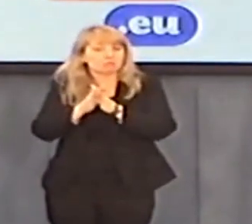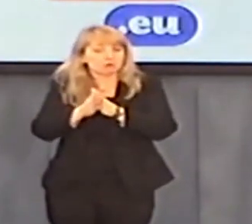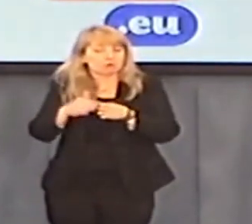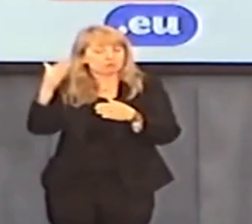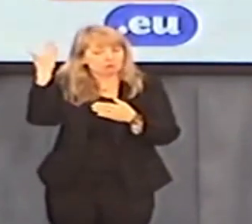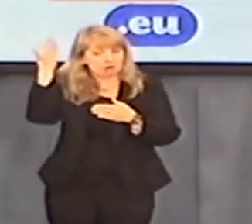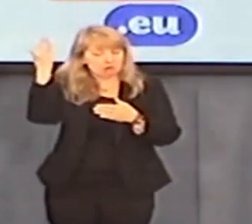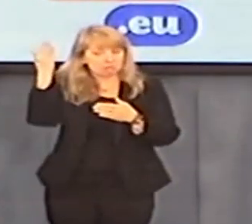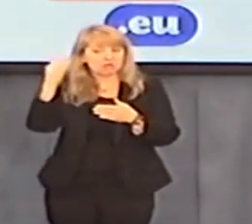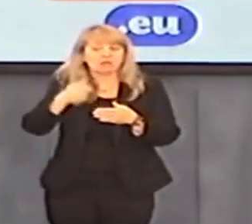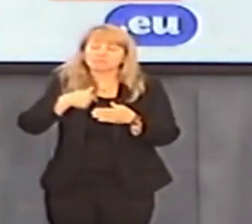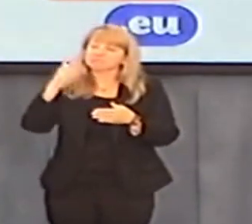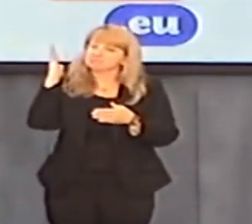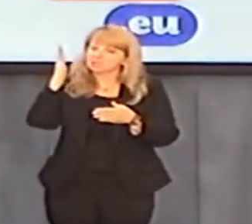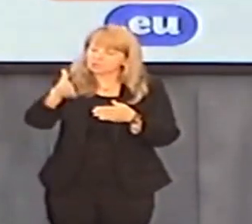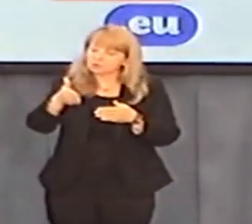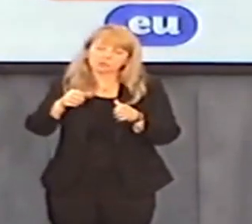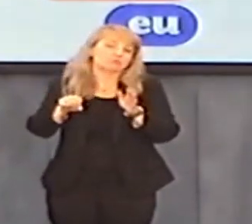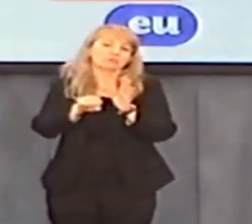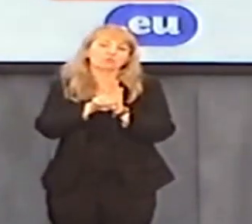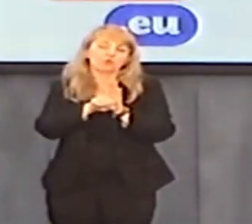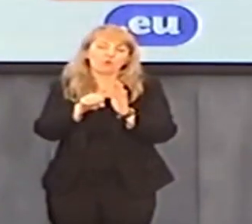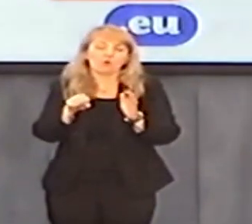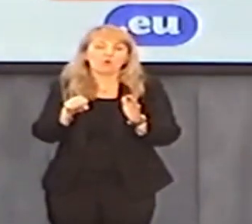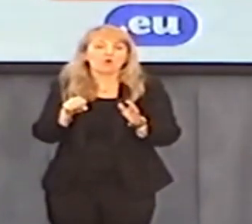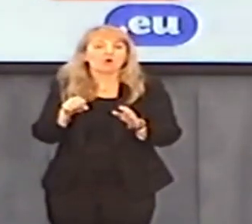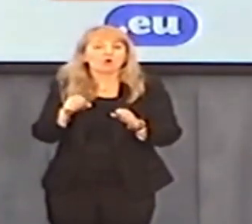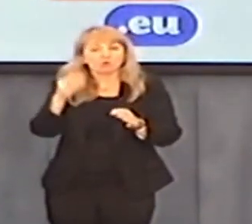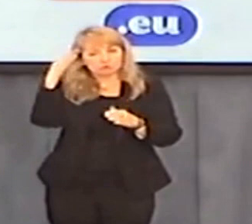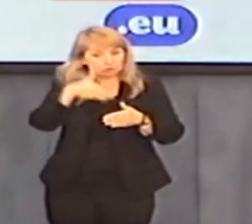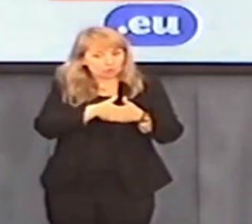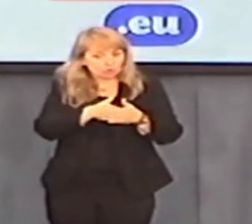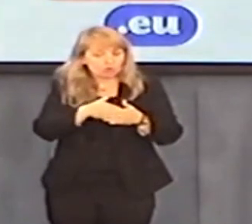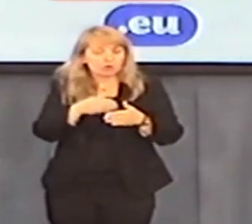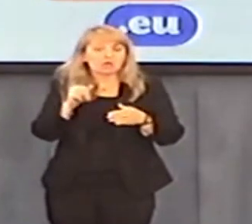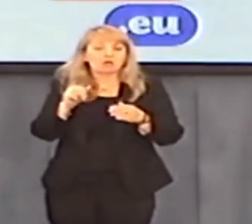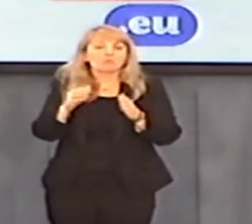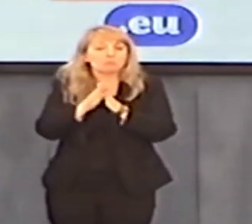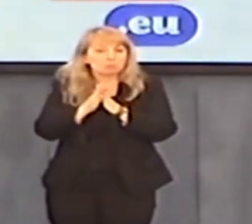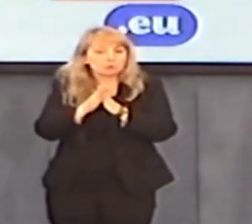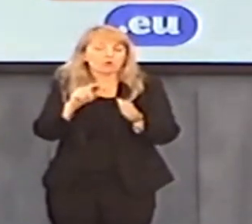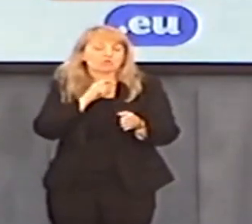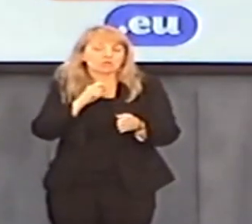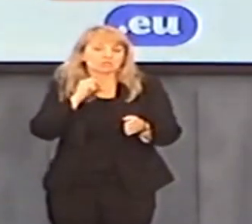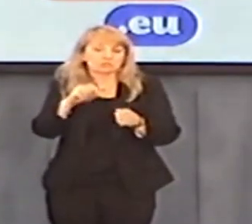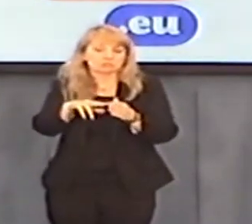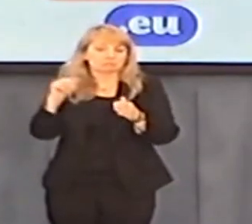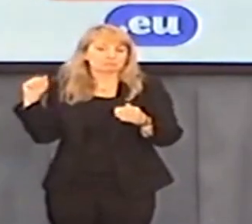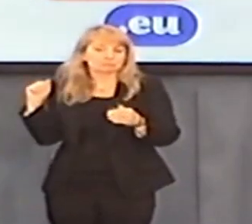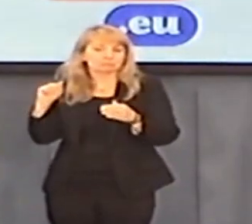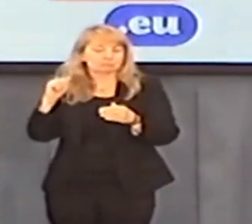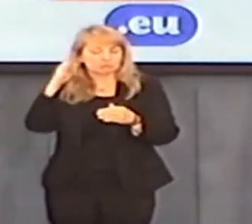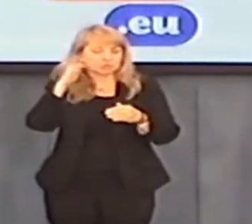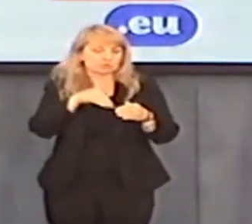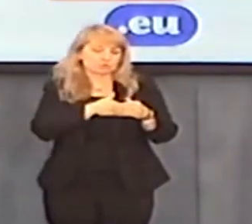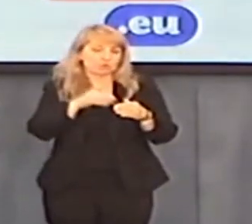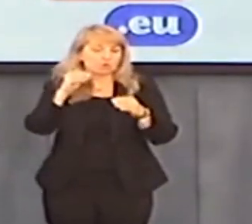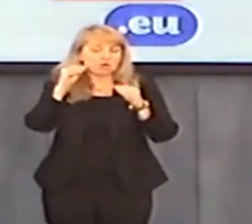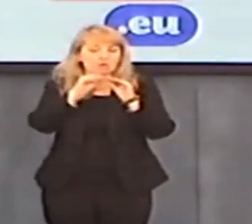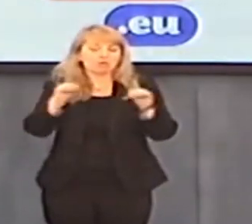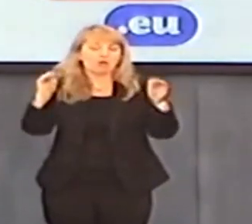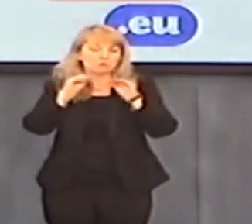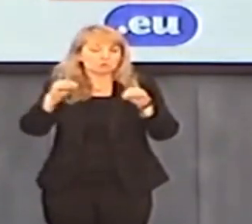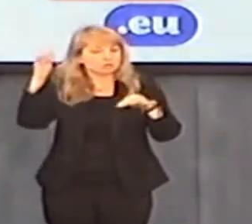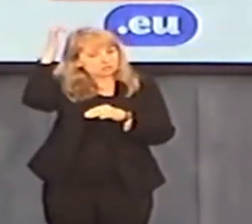kierowaliśmy kilka miesięcy temu, aby katechetów odsunąć od nauczania religii jak